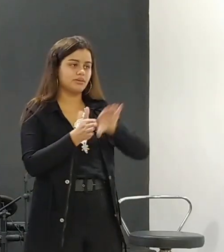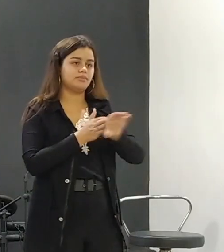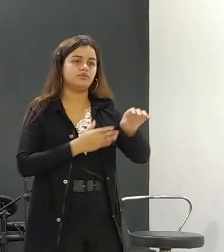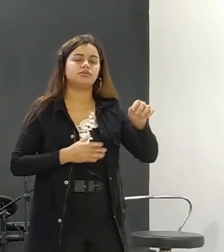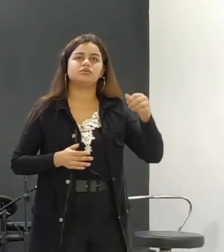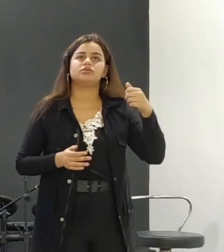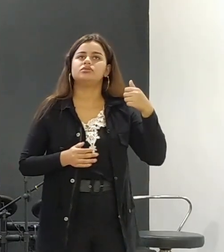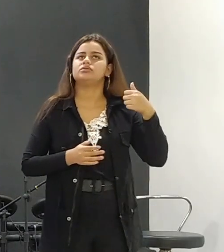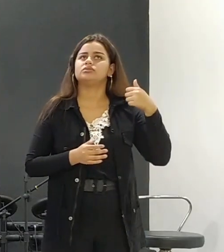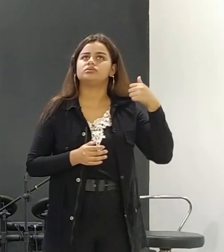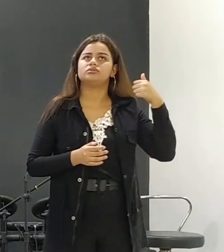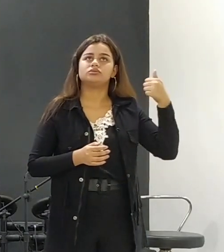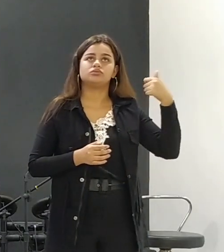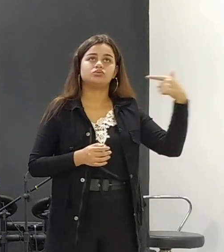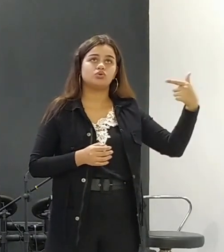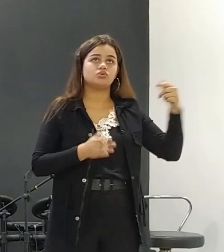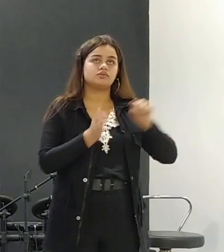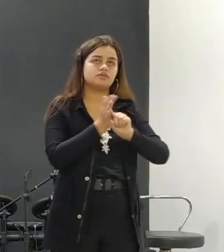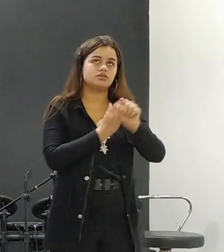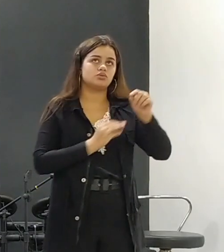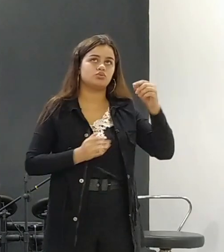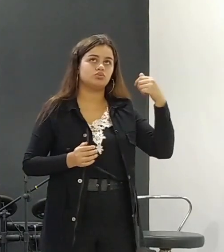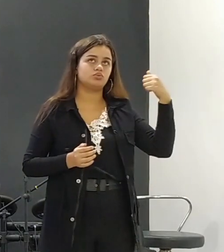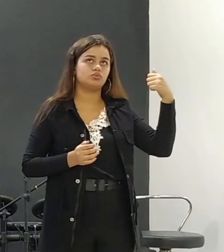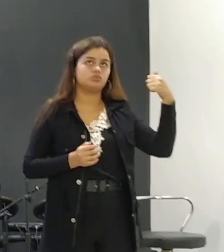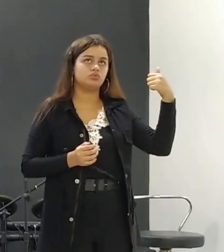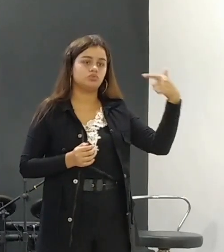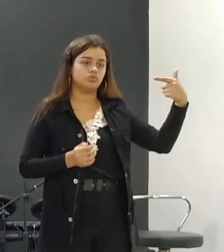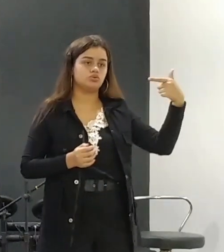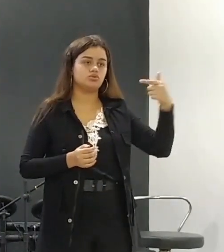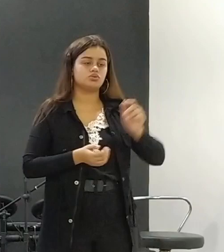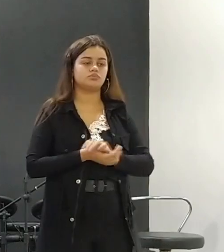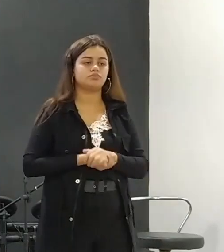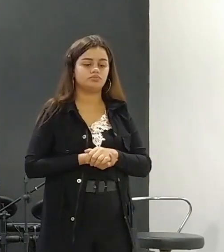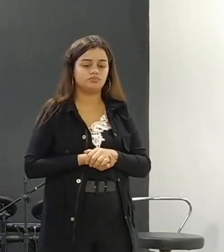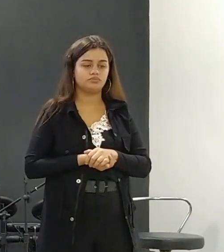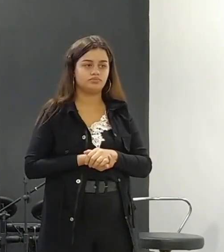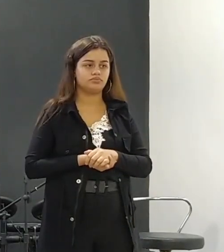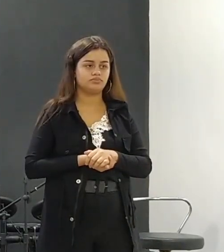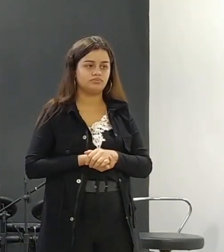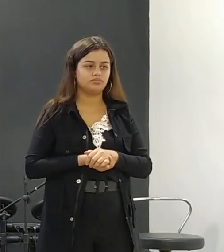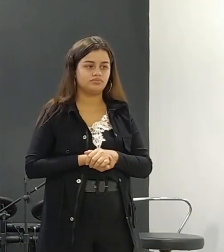na abertura do culto. Tem um pouquinho aqui lá pra modelo.